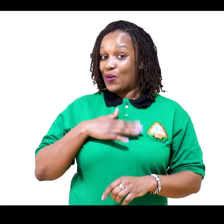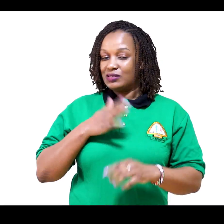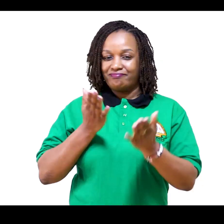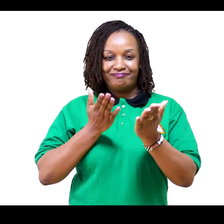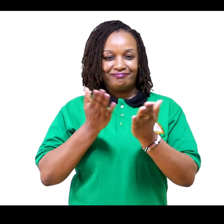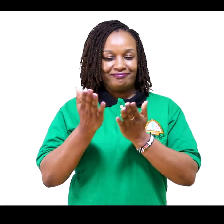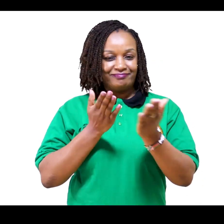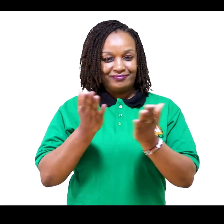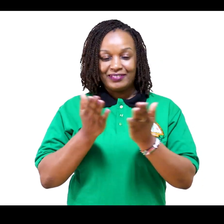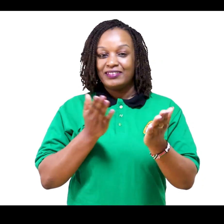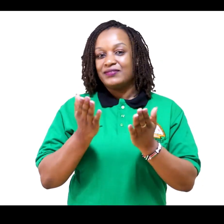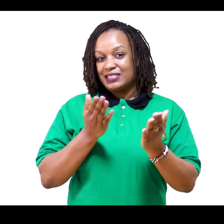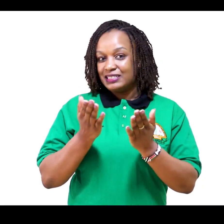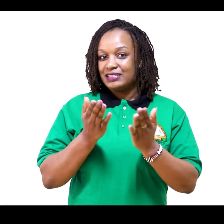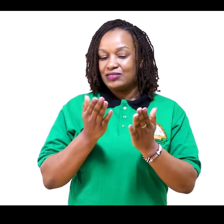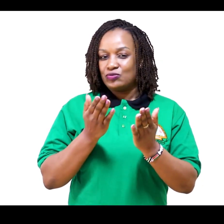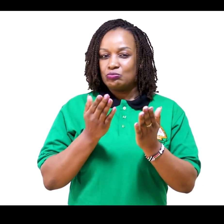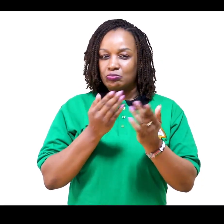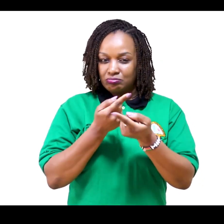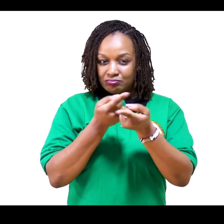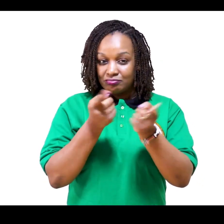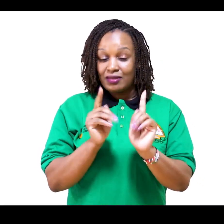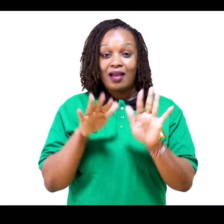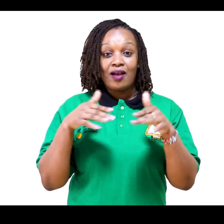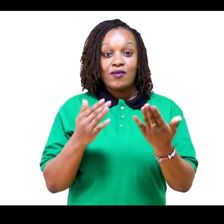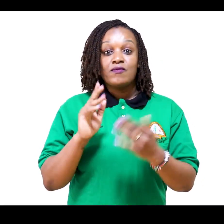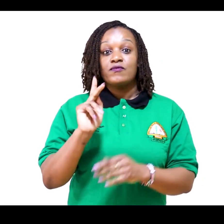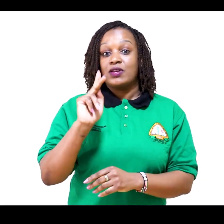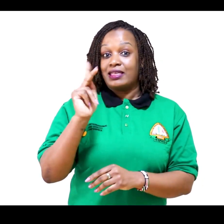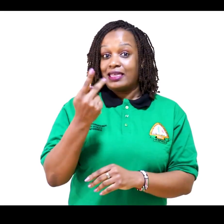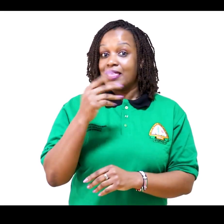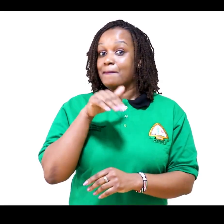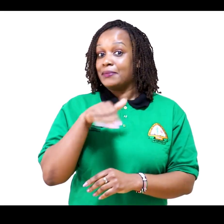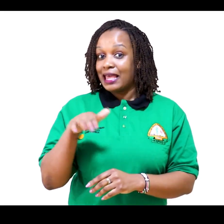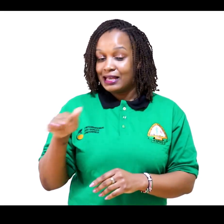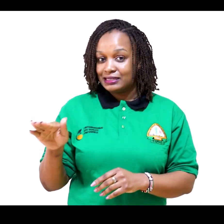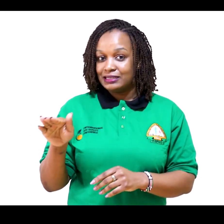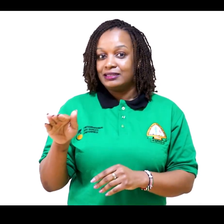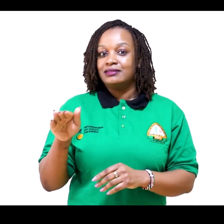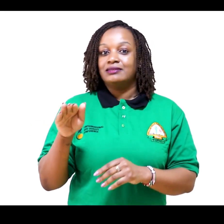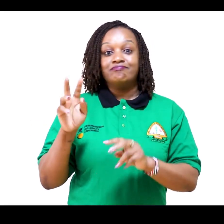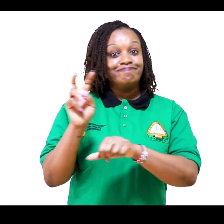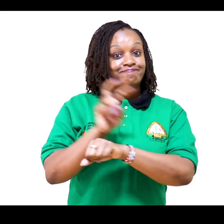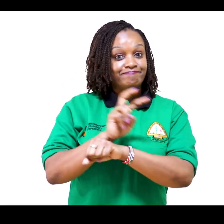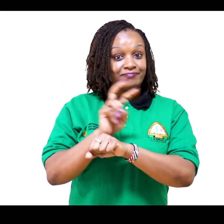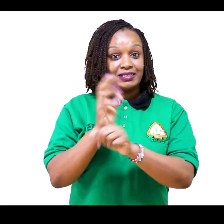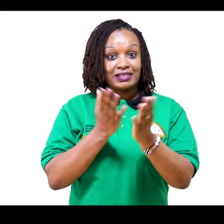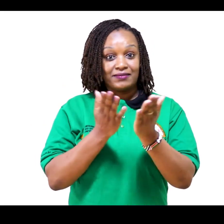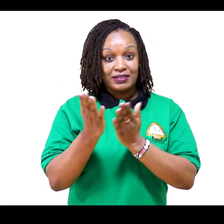Huu ni mkataba wa utumishi wa huduma ya ukaguzi wa afya ya mimea Kenya. Majibu ya